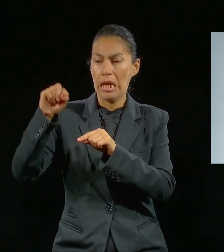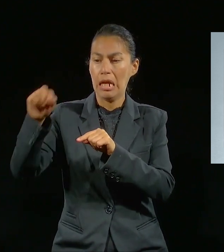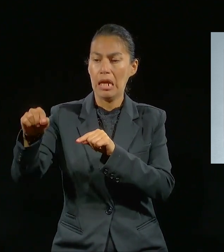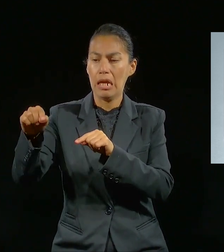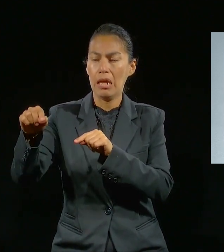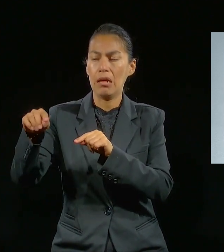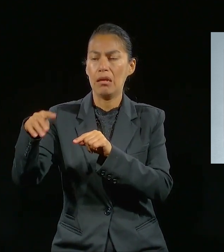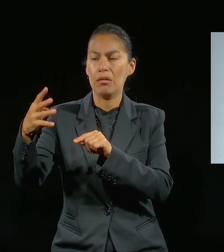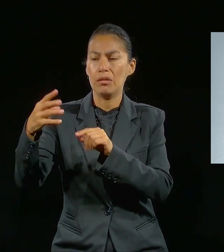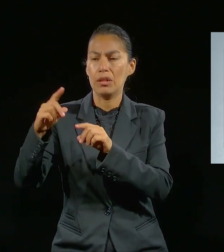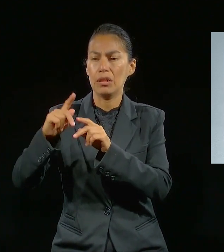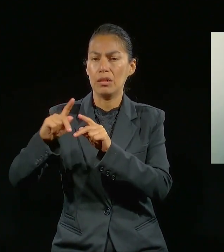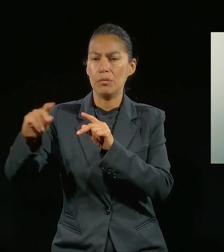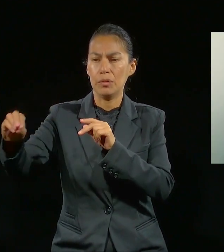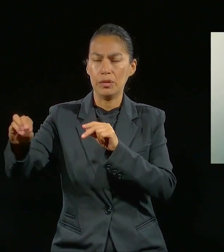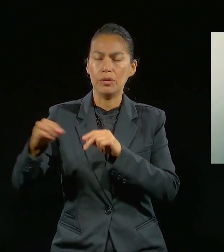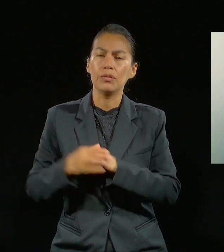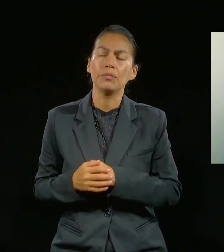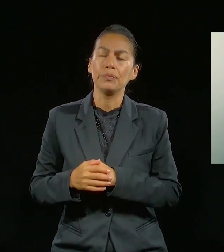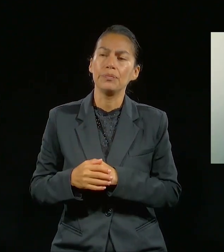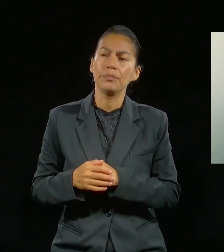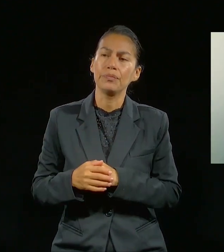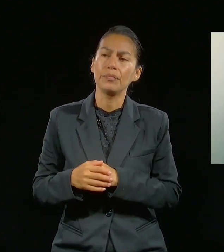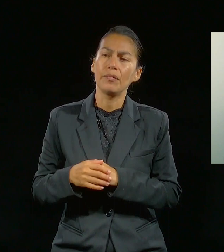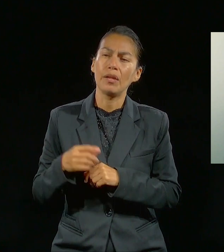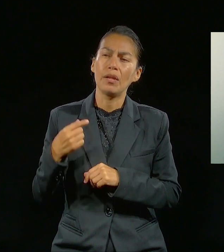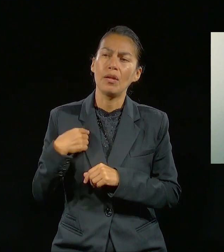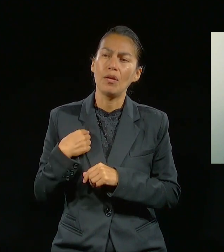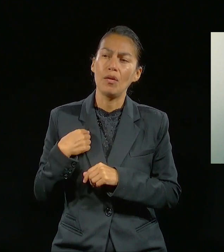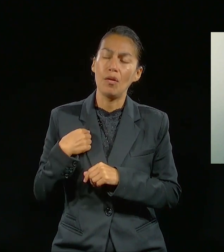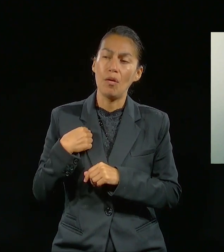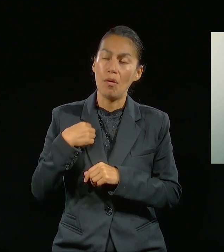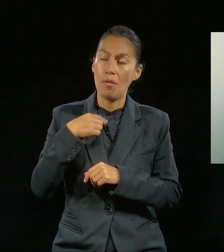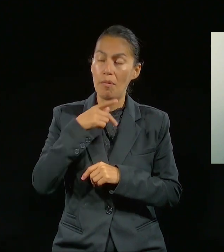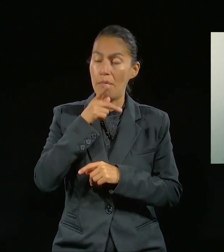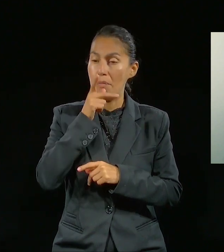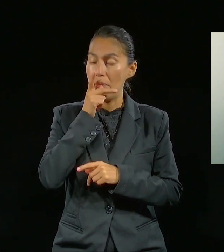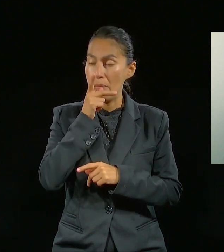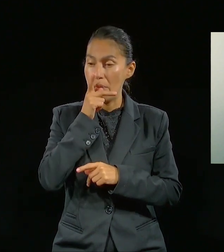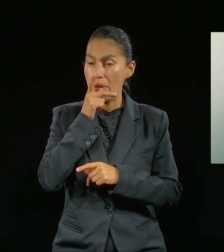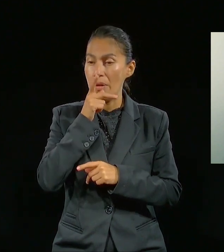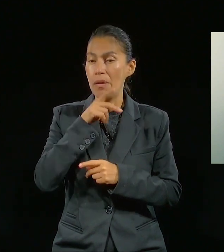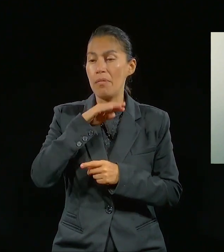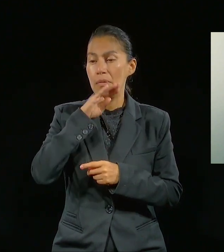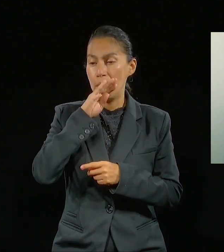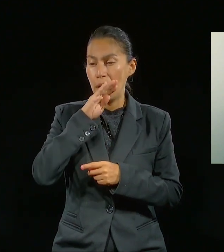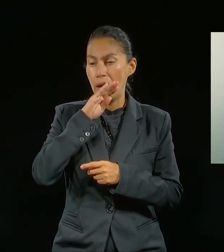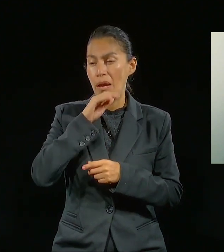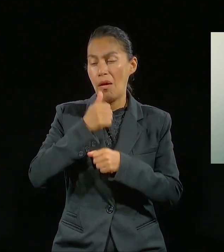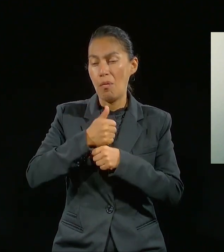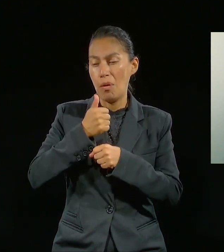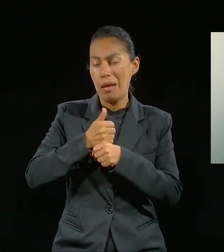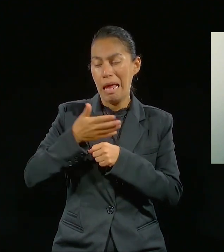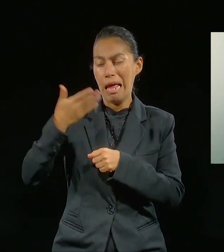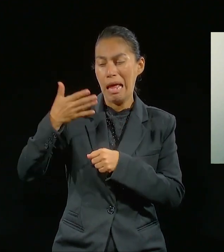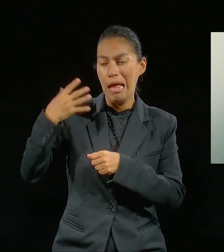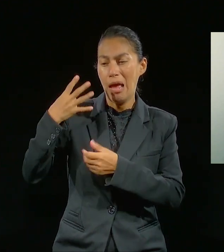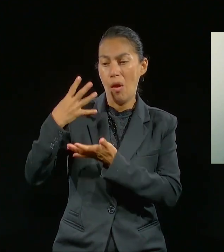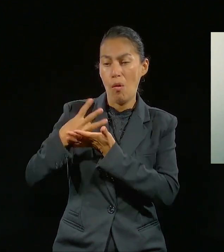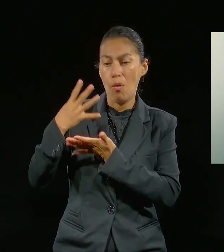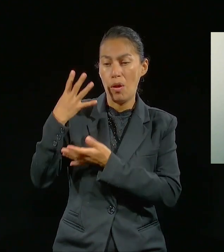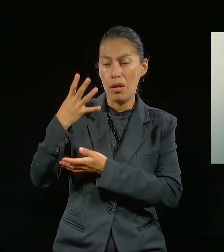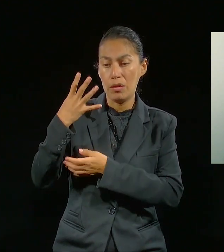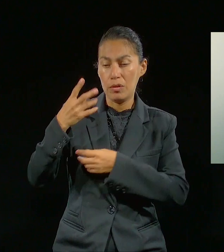soy, gracias a Dios, soy la cuarta generación de adventistas. Mi papá de chiquito conoció la